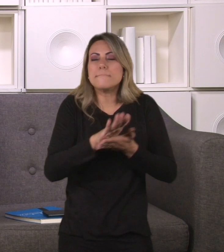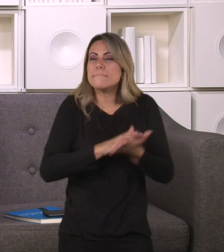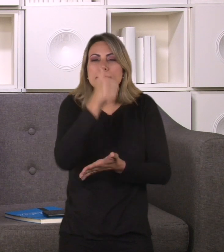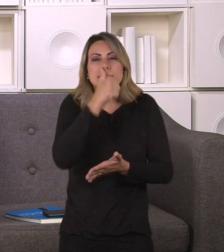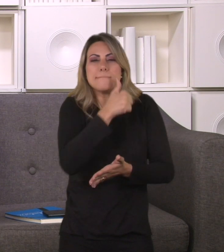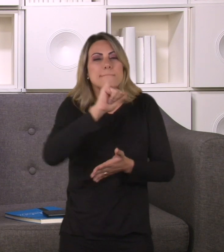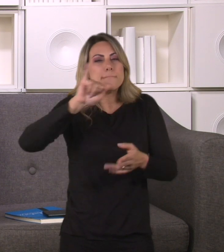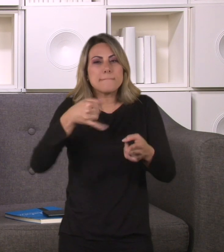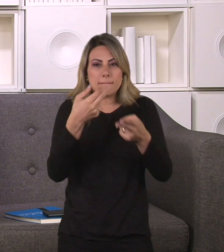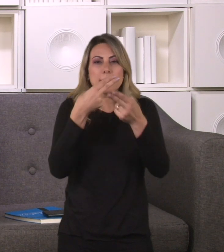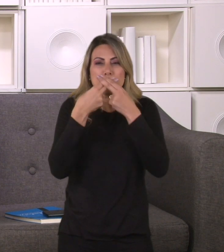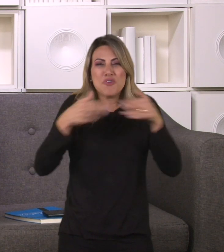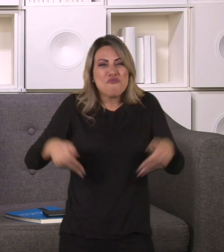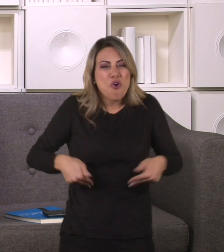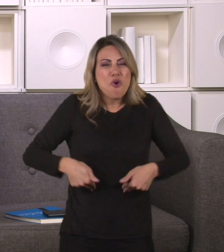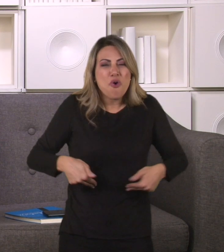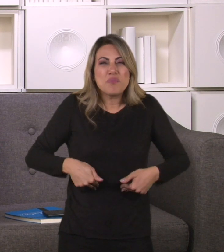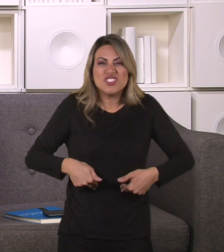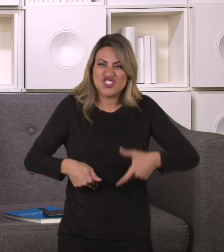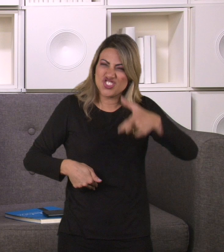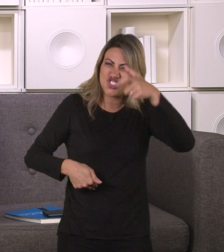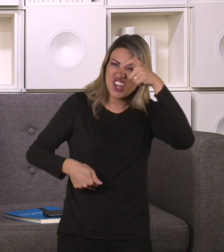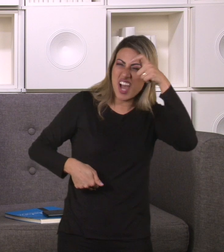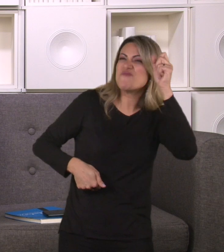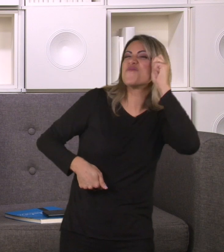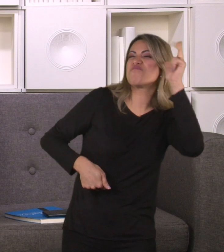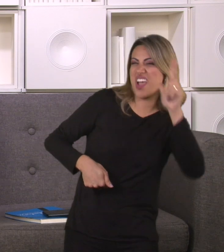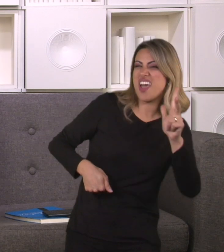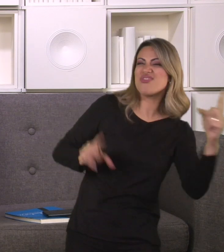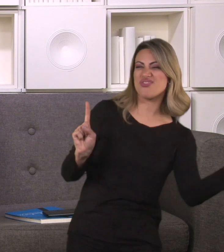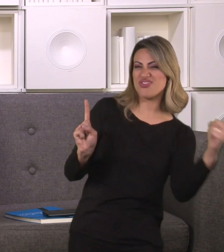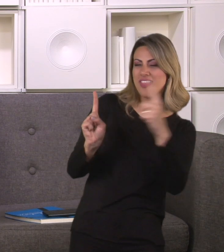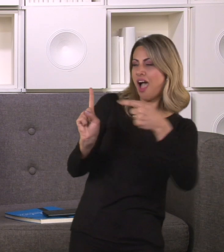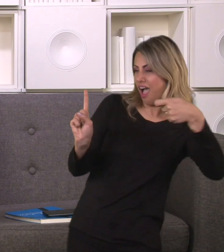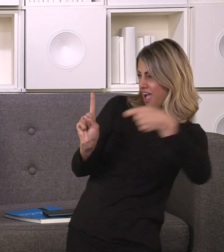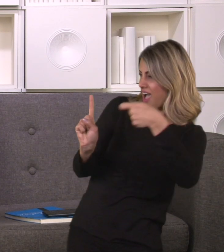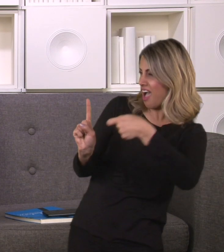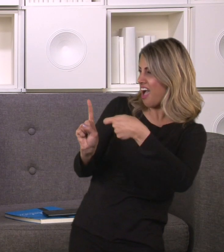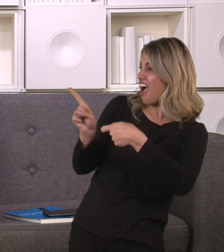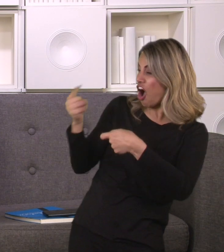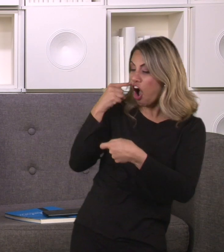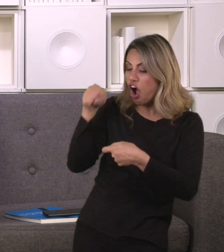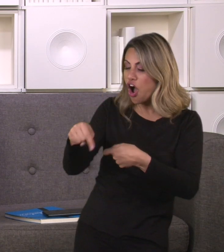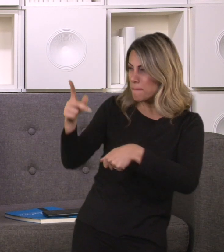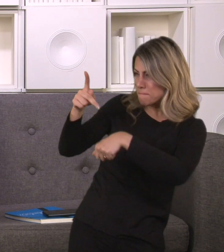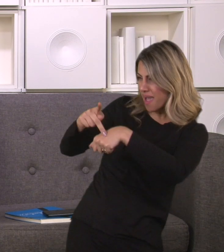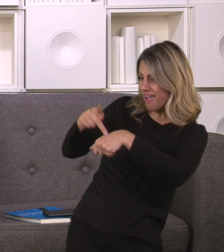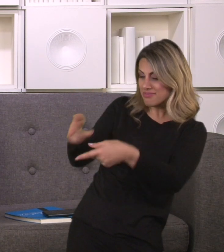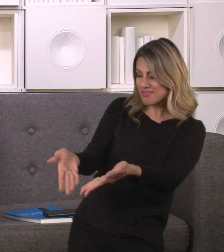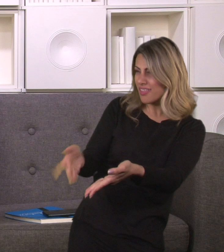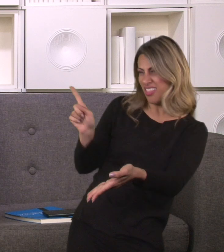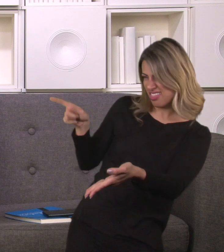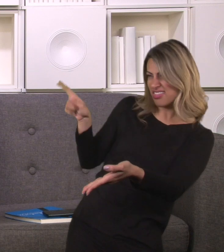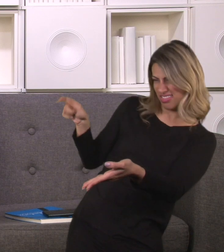jejum. Então, necessidades legítimas, necessidades do corpo, os apetites do corpo, que o João,